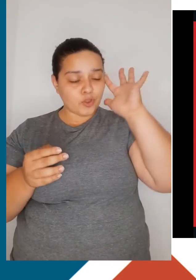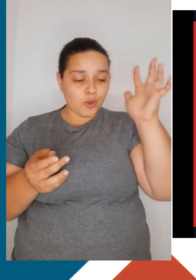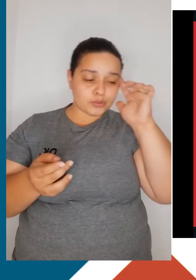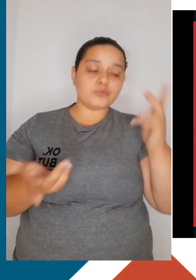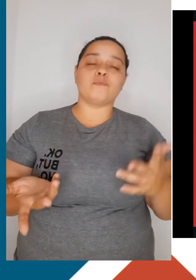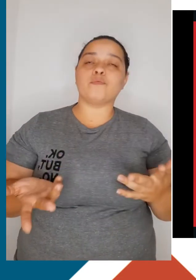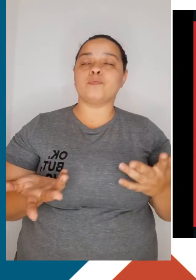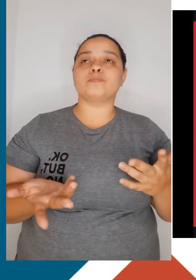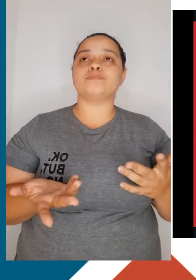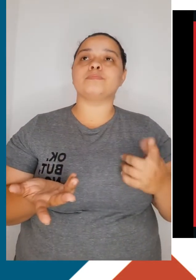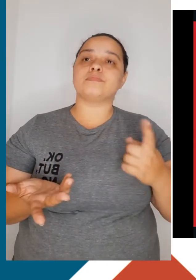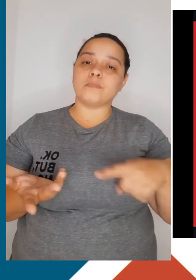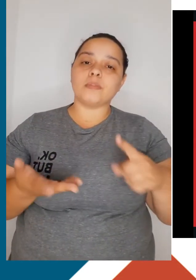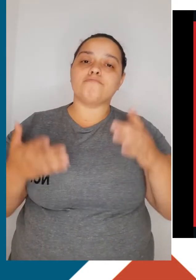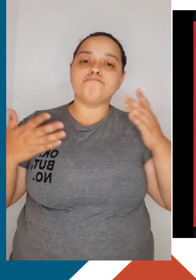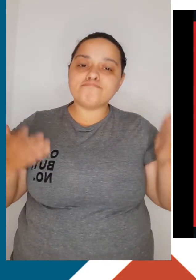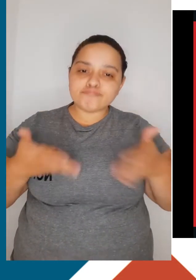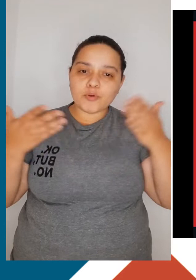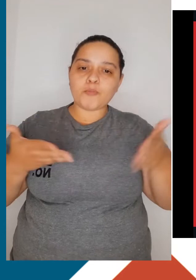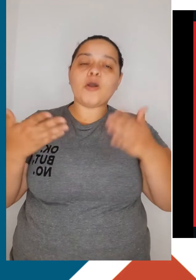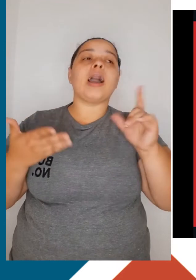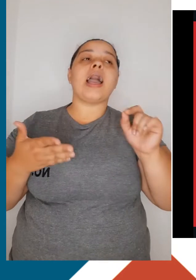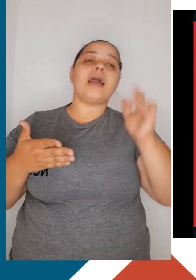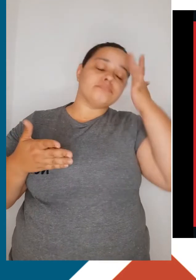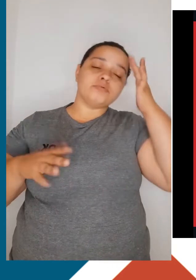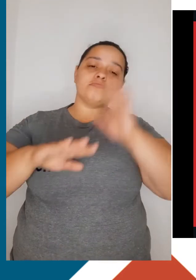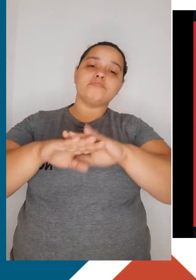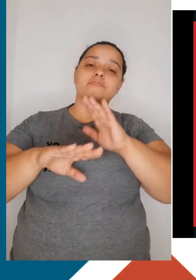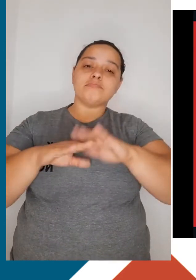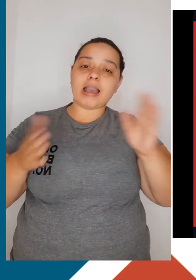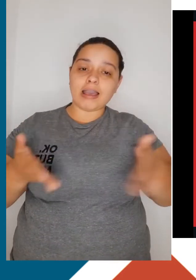filósofos. Quem promoviam esses salões eram